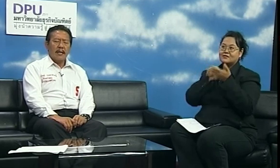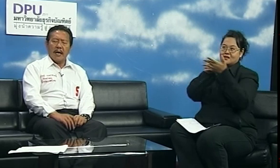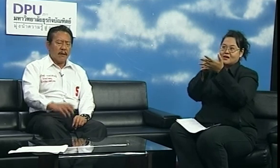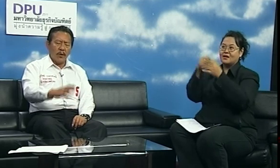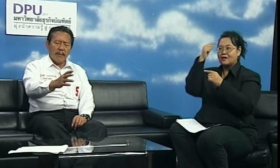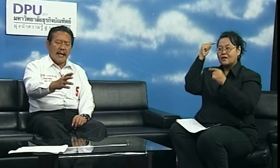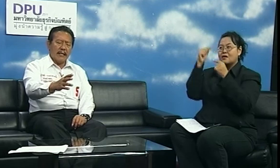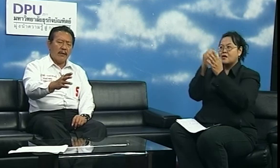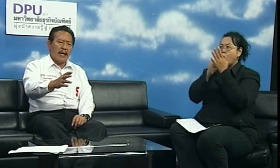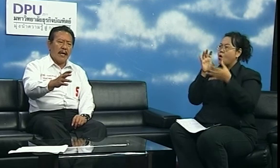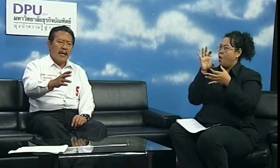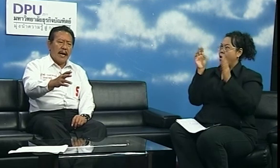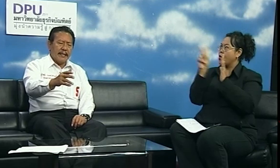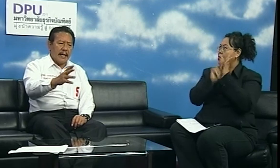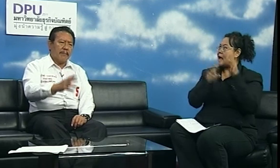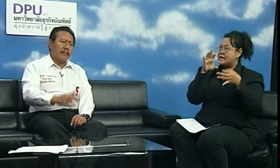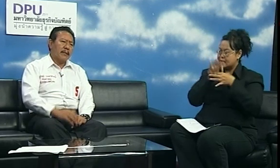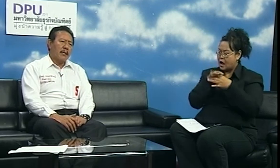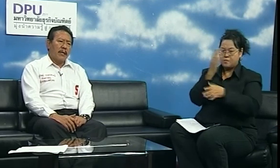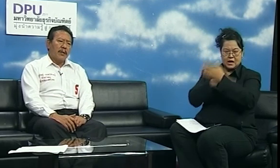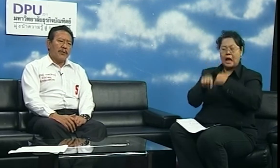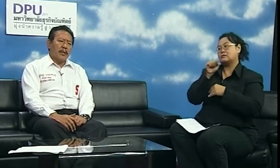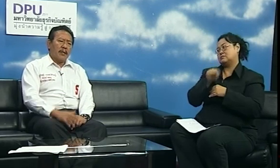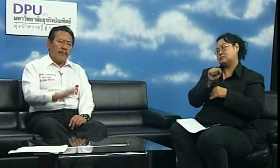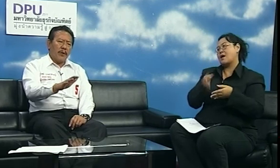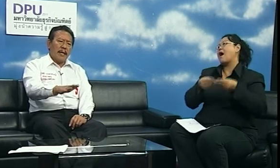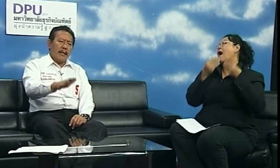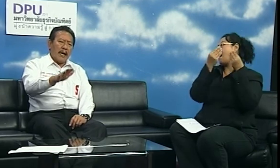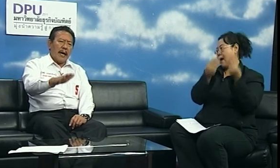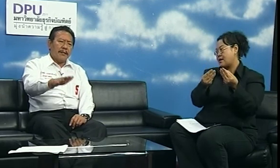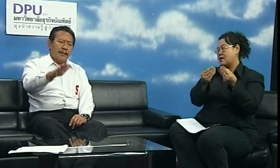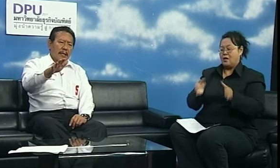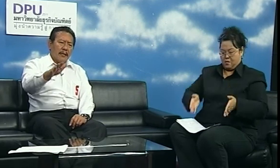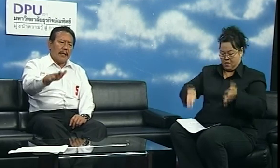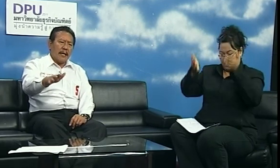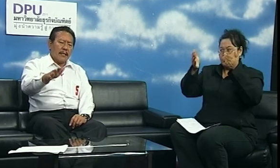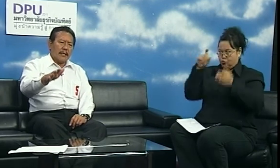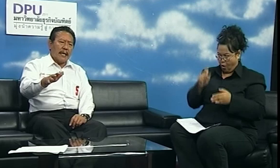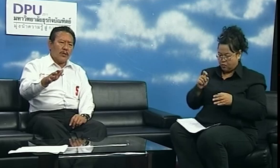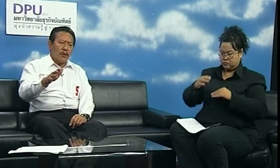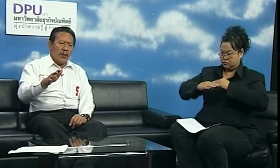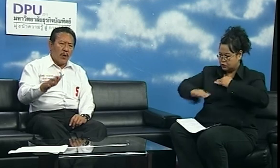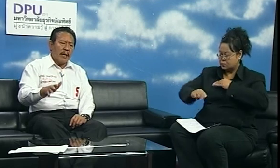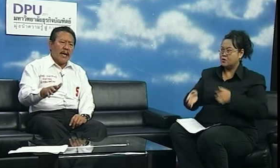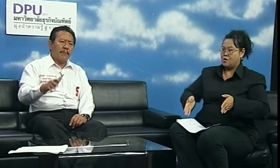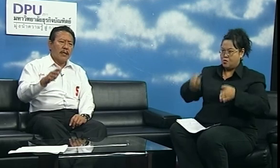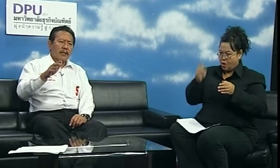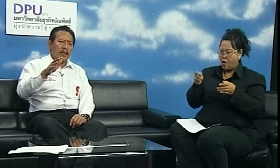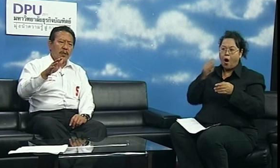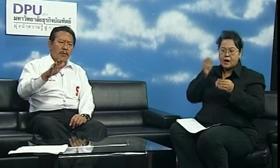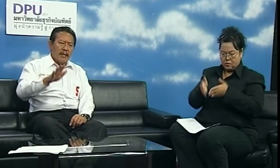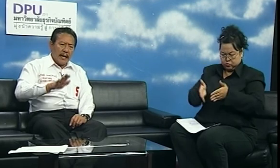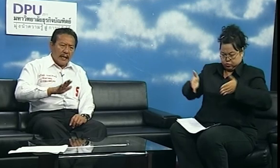าย กฎหมายทเรีกว่า Handicapซึ่งกำลดให้อาคารที่สาธรณะต่าง ๆ จะต้องมห้องน้ำ